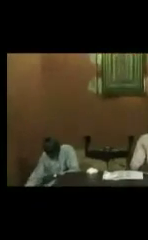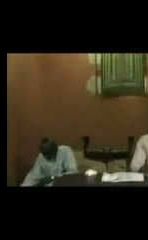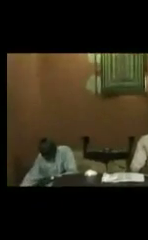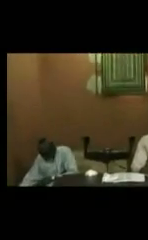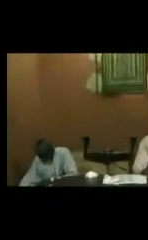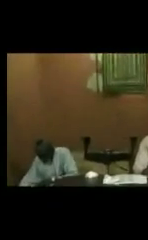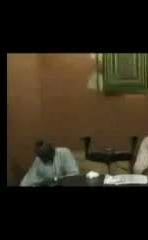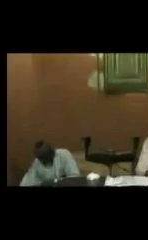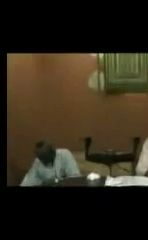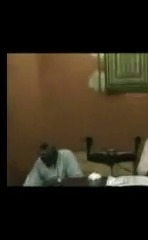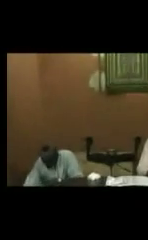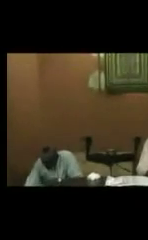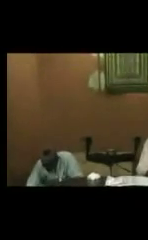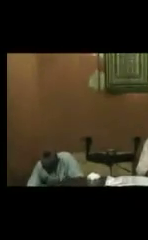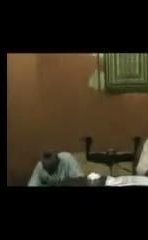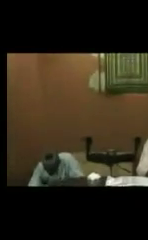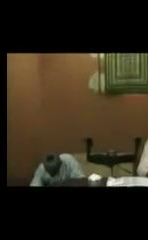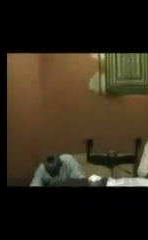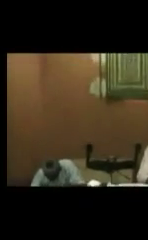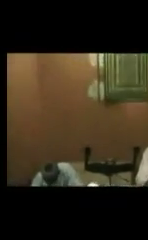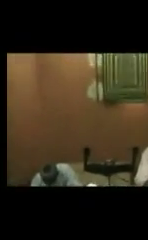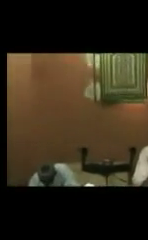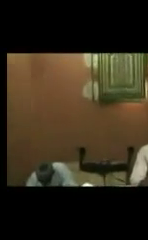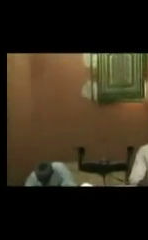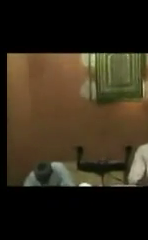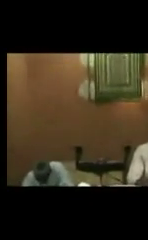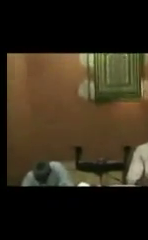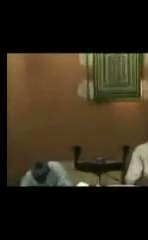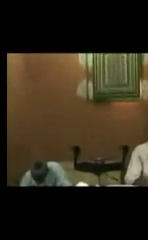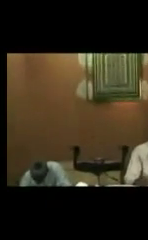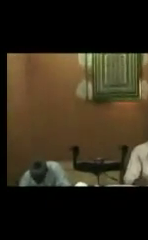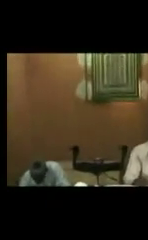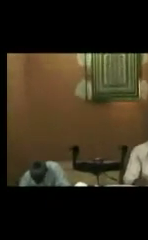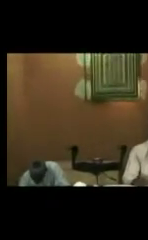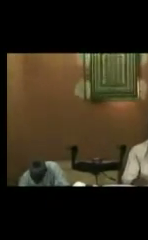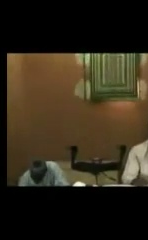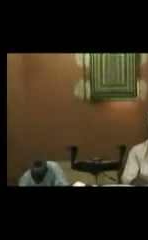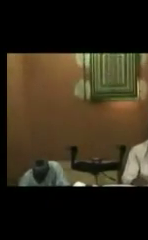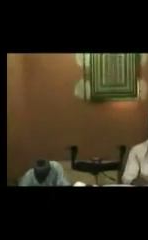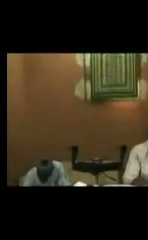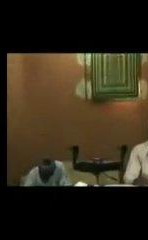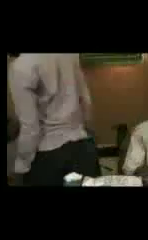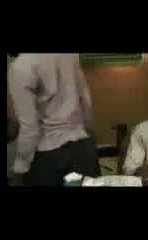على محمد وعلى آله وصحابته أجمعين